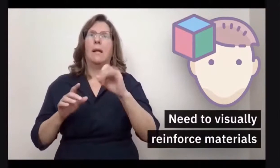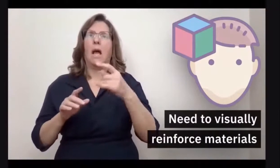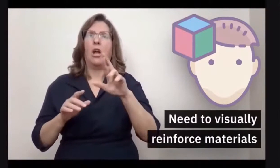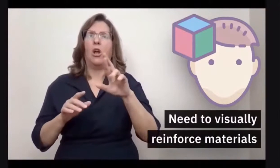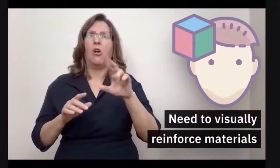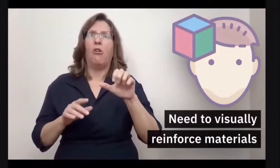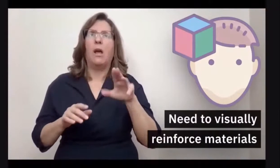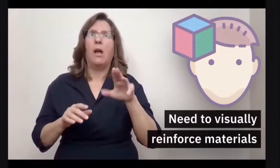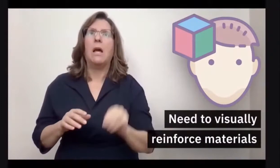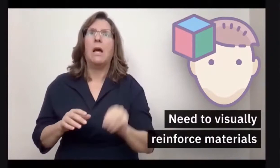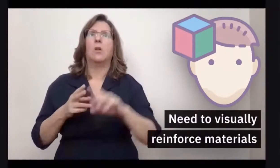conceptos.